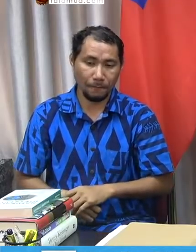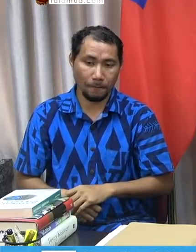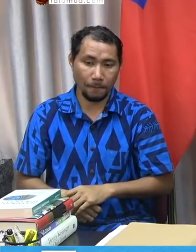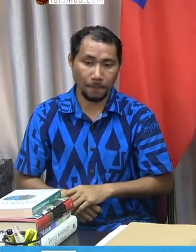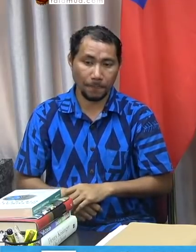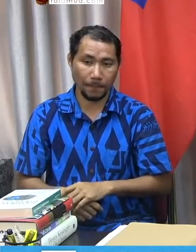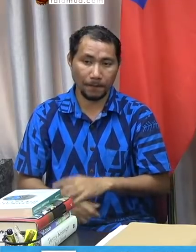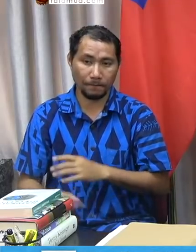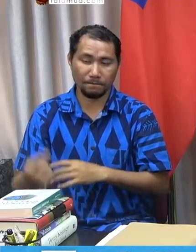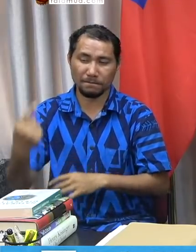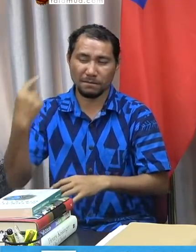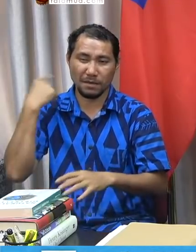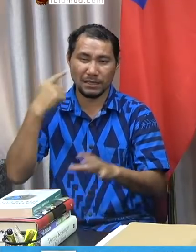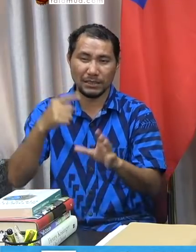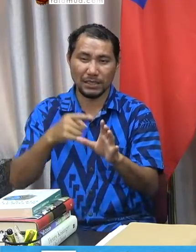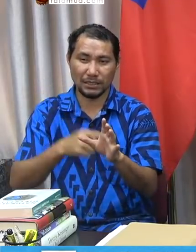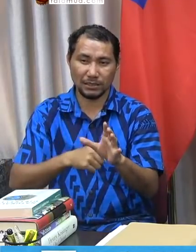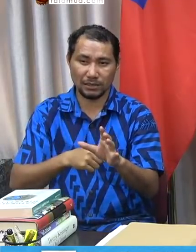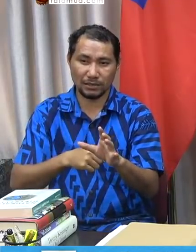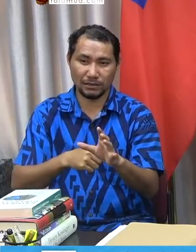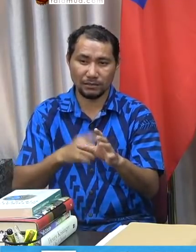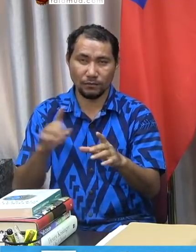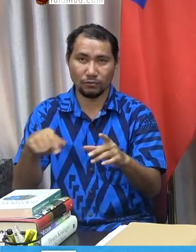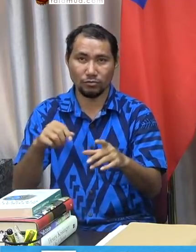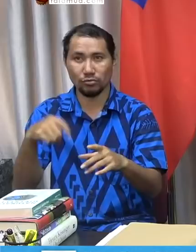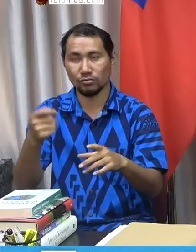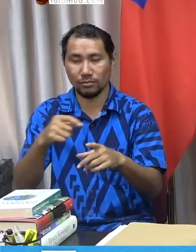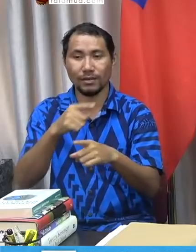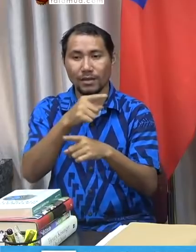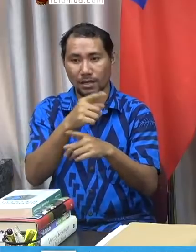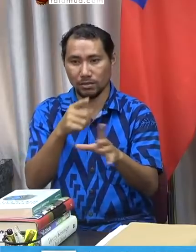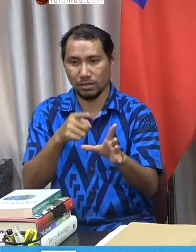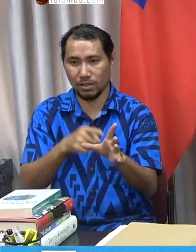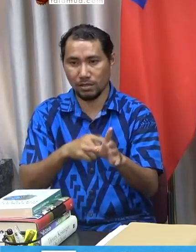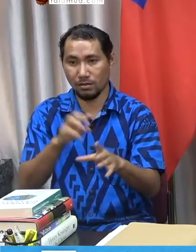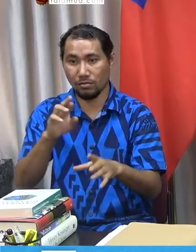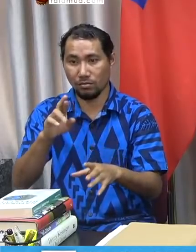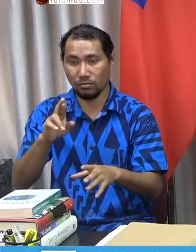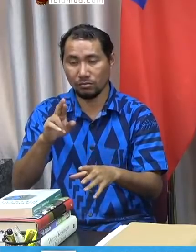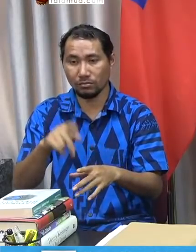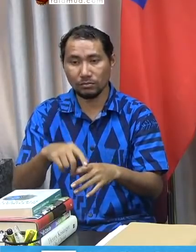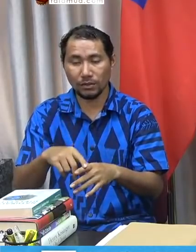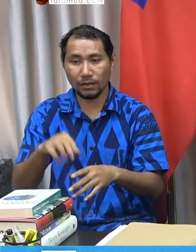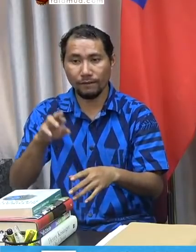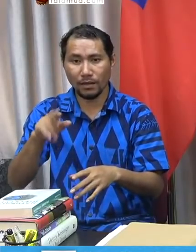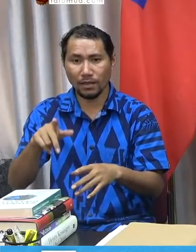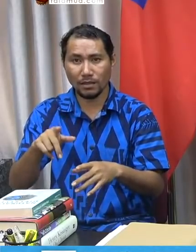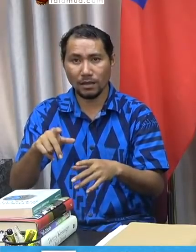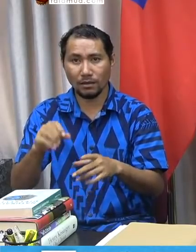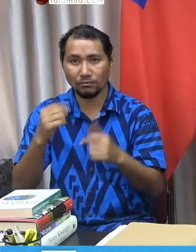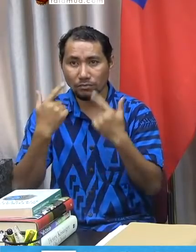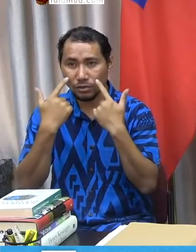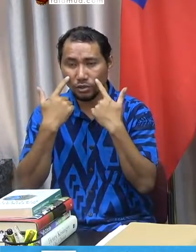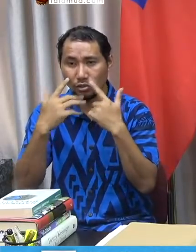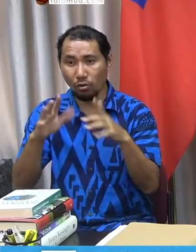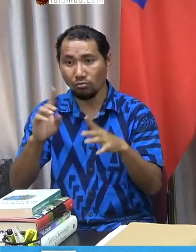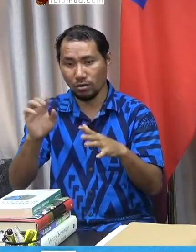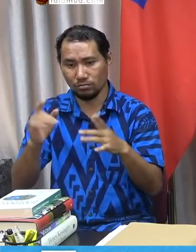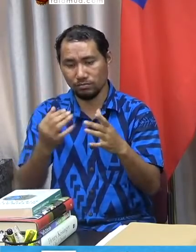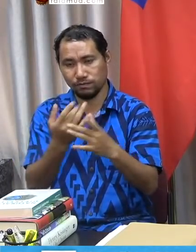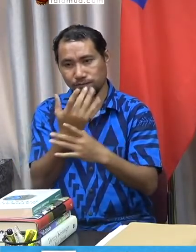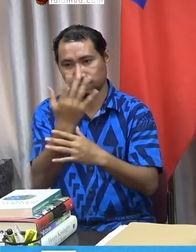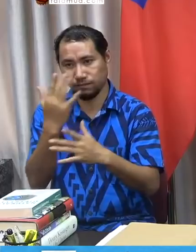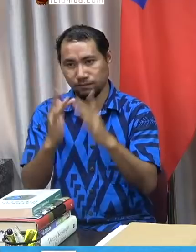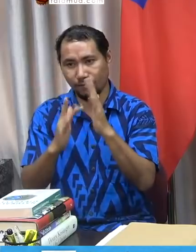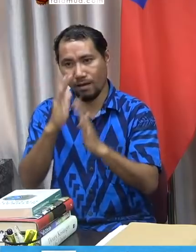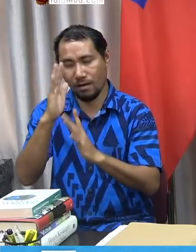i wa mawai i le tausanga fo e whaia tātou whaalinga o me whapapa ia mai o loo